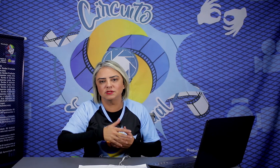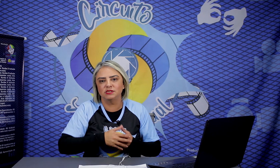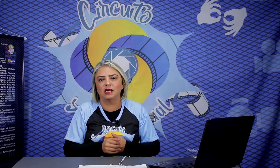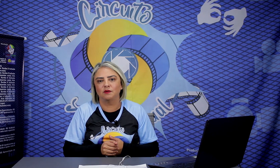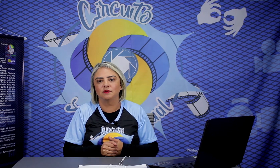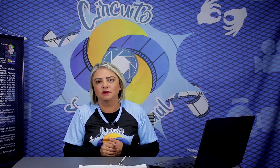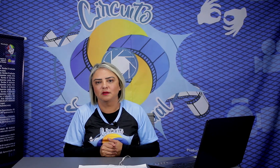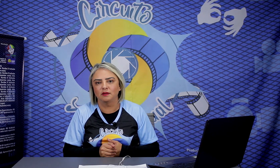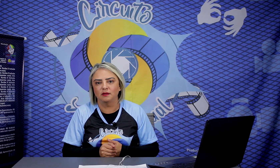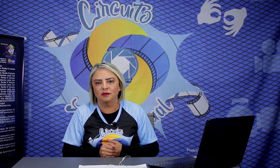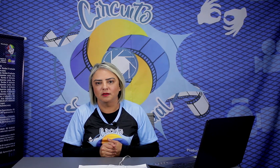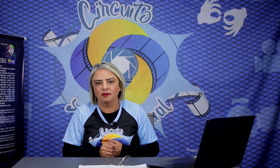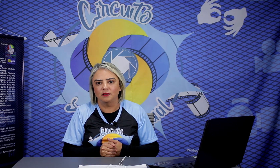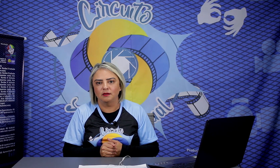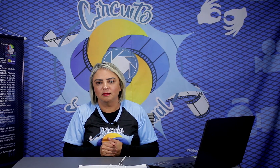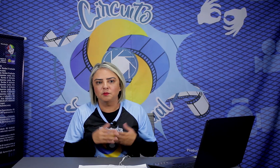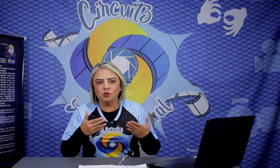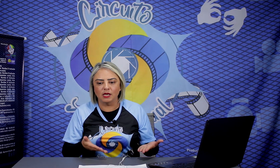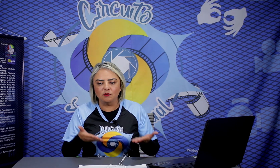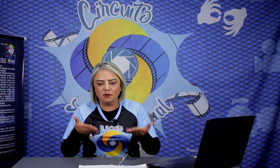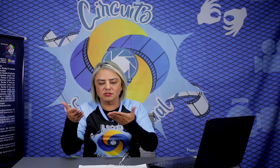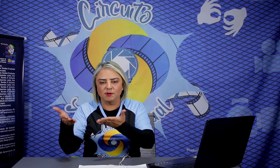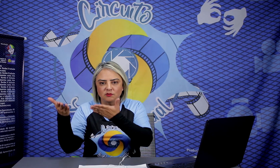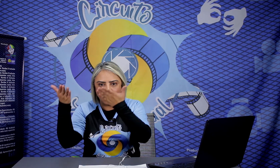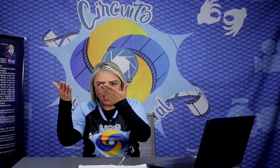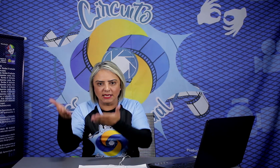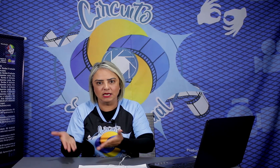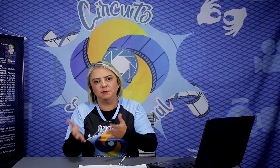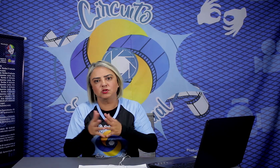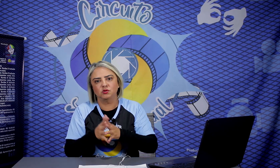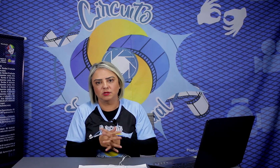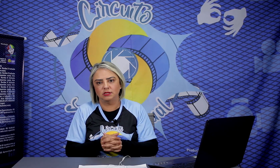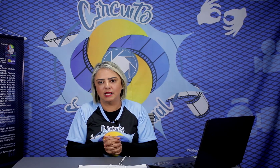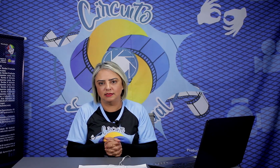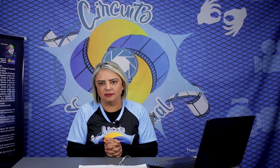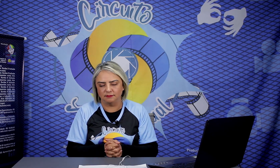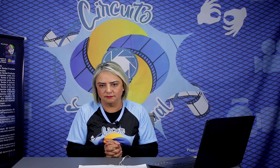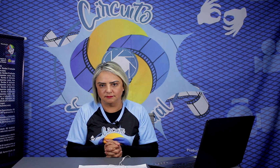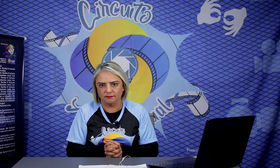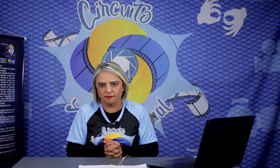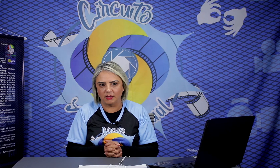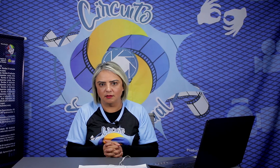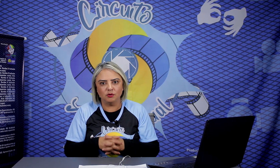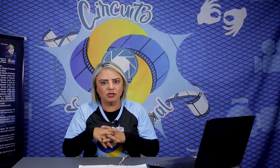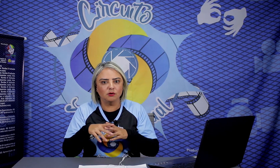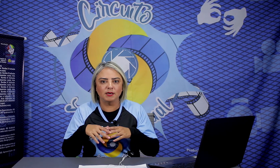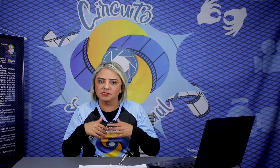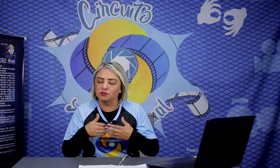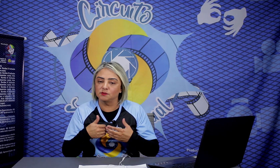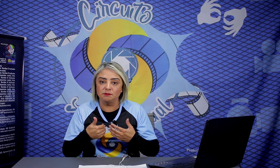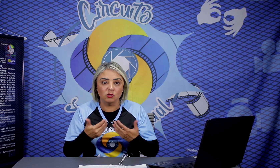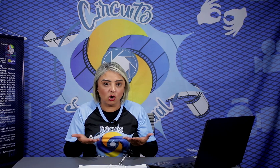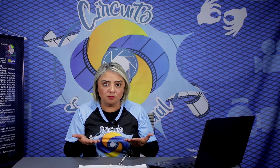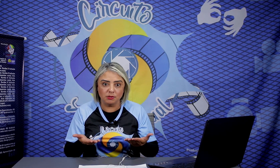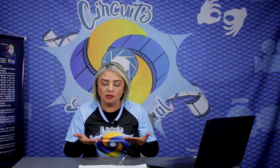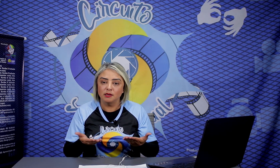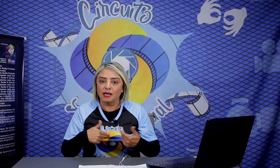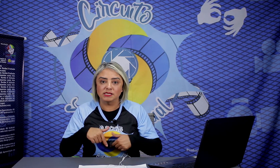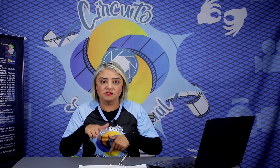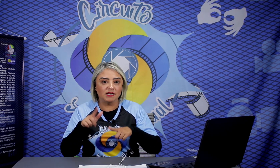sinal. Porque é um respeito àquela pessoa que está ali. Porque o Brasil é enorme, as